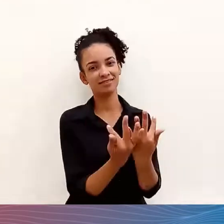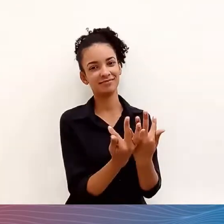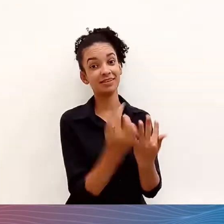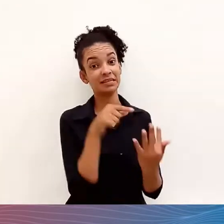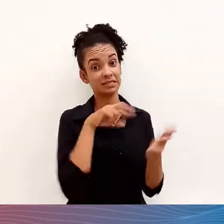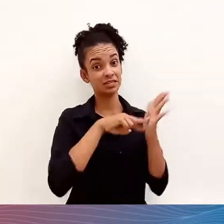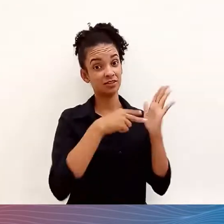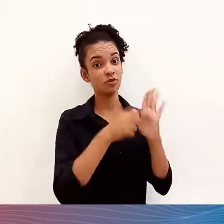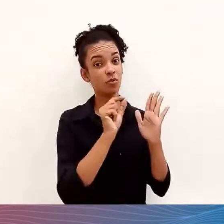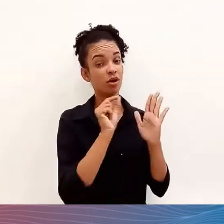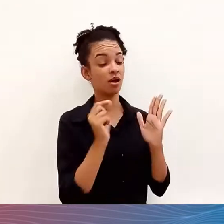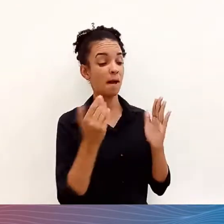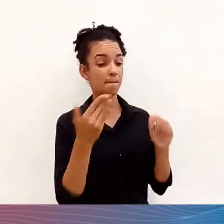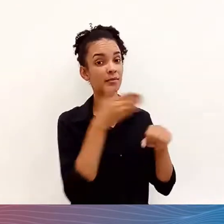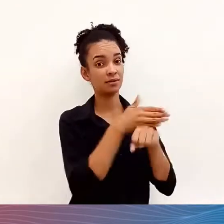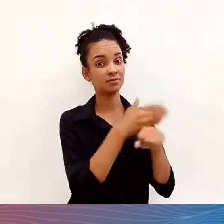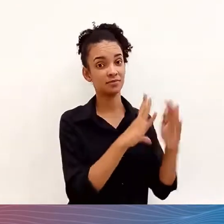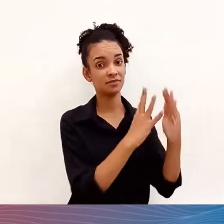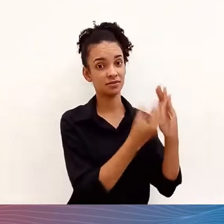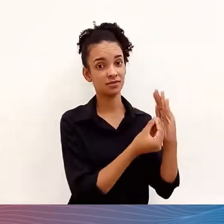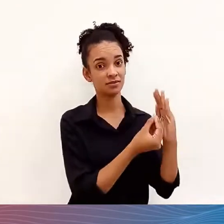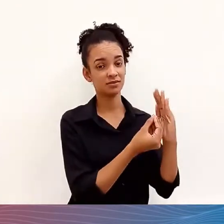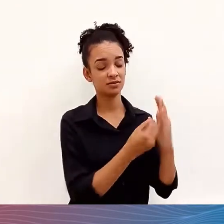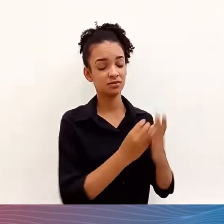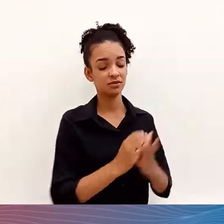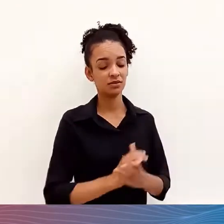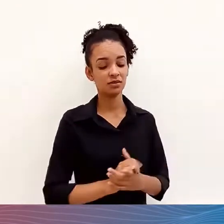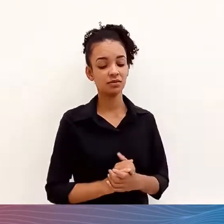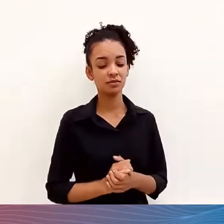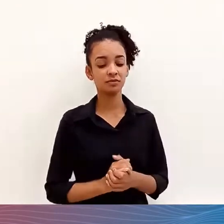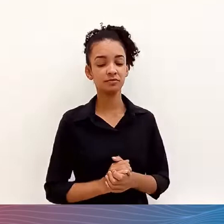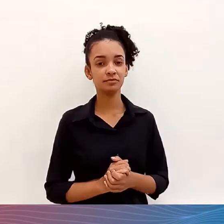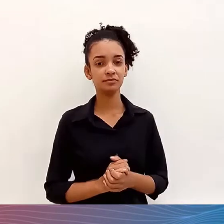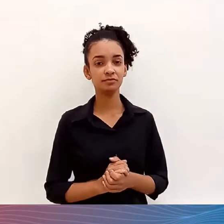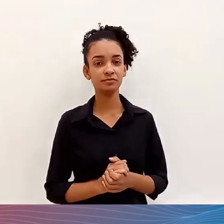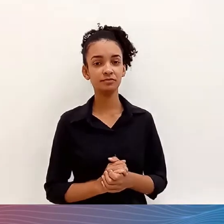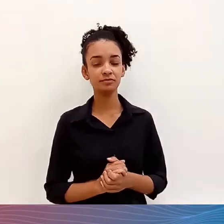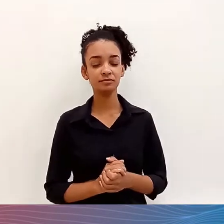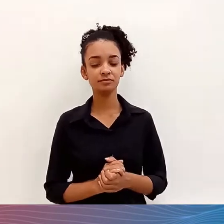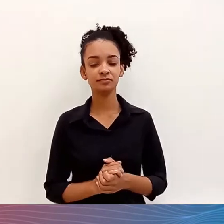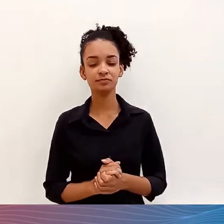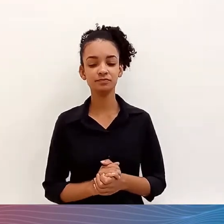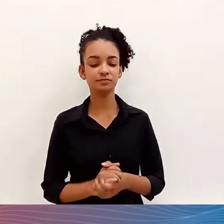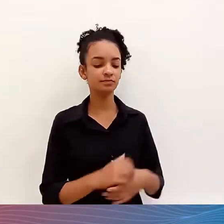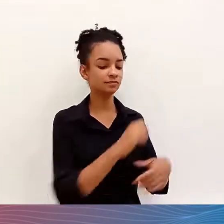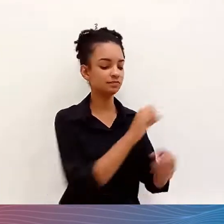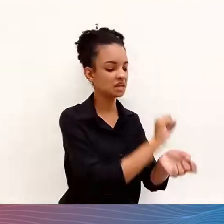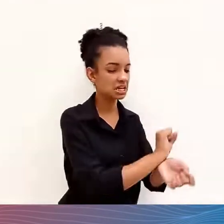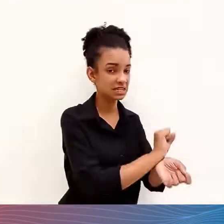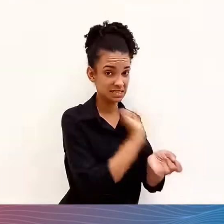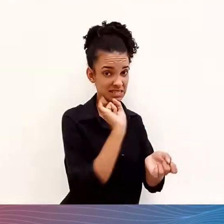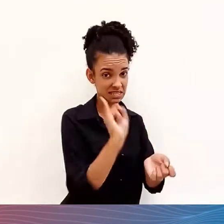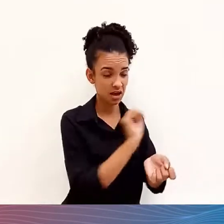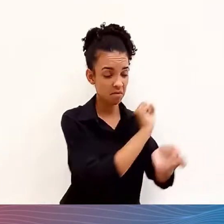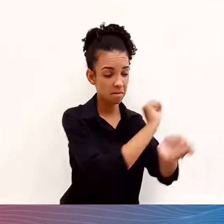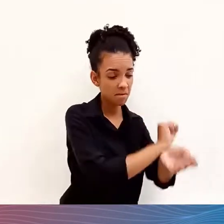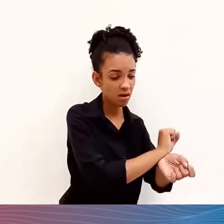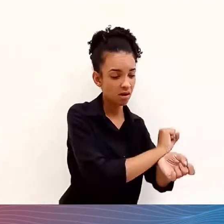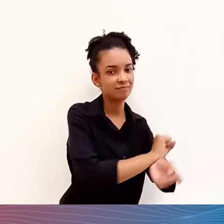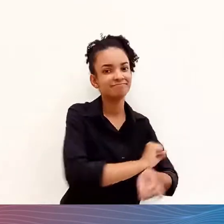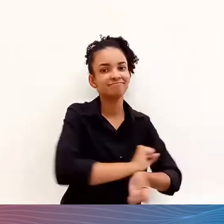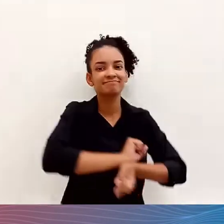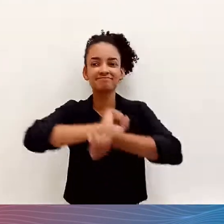cativos para a prosperidade. Estávamos todos cativos na morte, e hoje Deus nos deu a